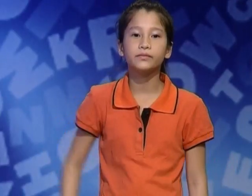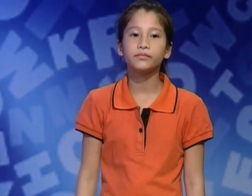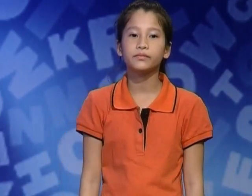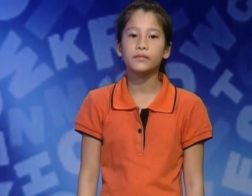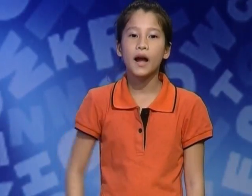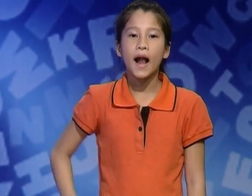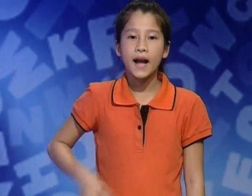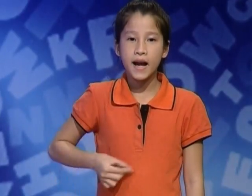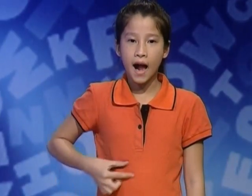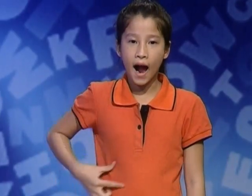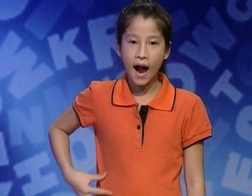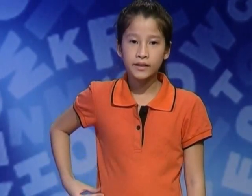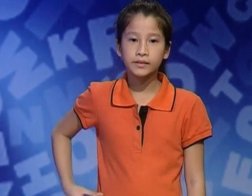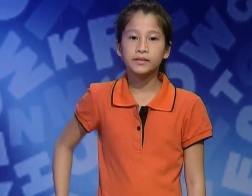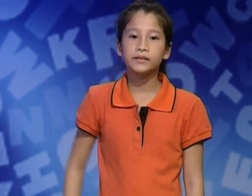Bạn còn nhớ được cả ký hiệu gan nữa đấy.